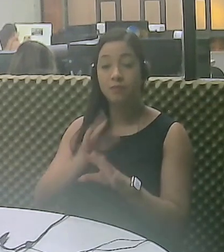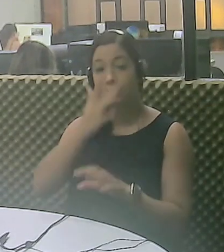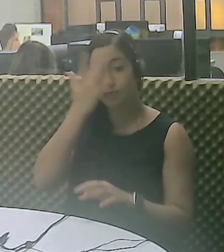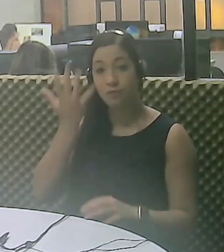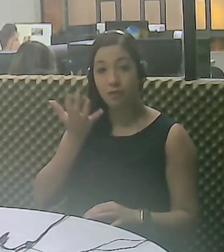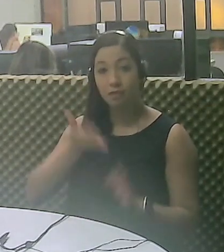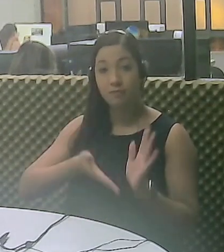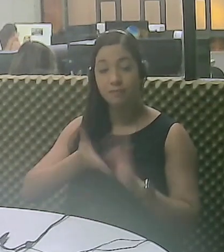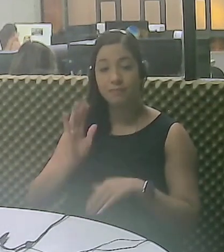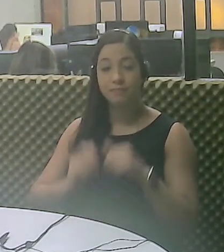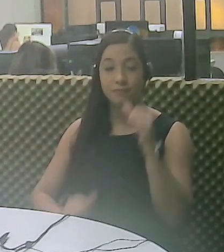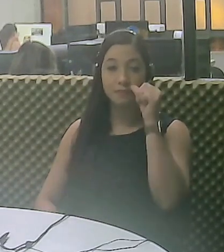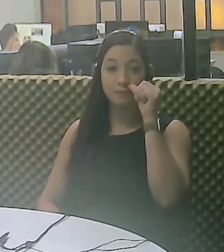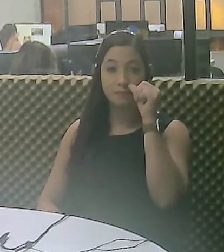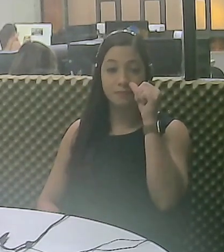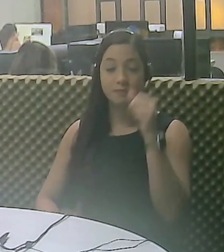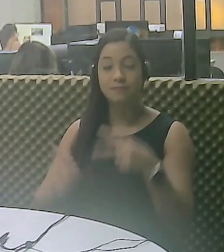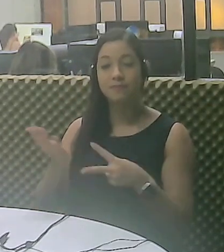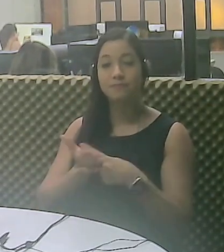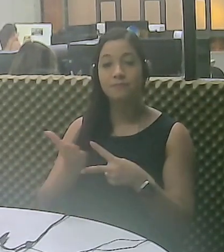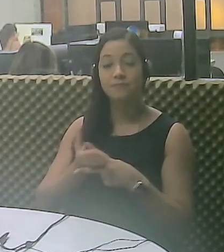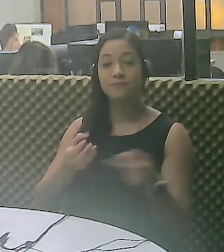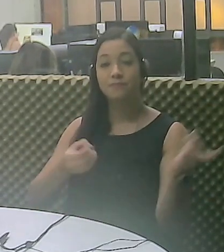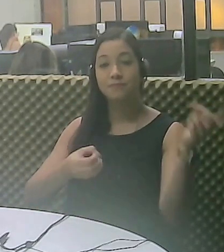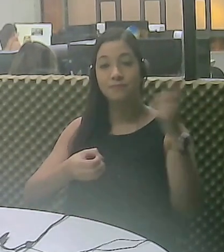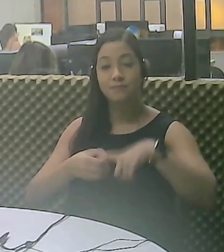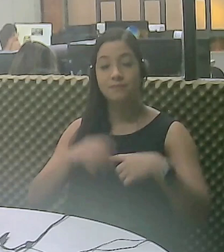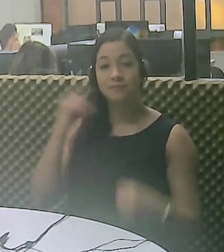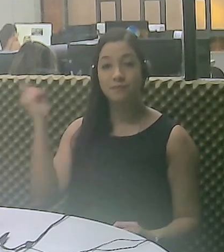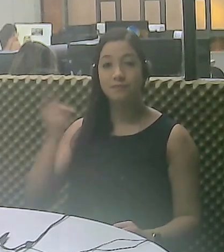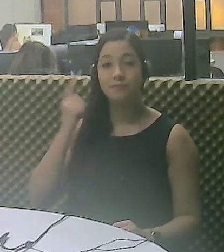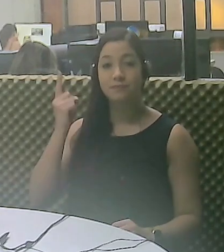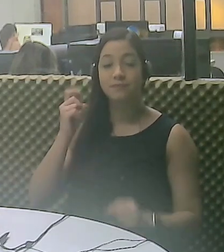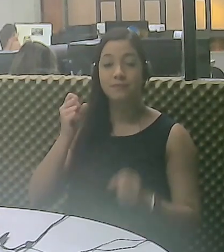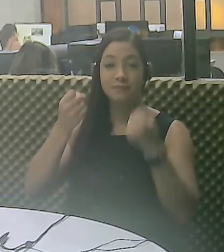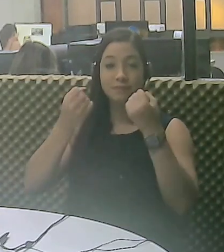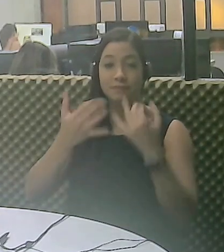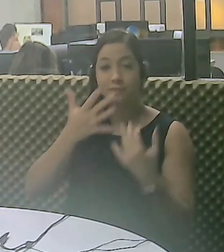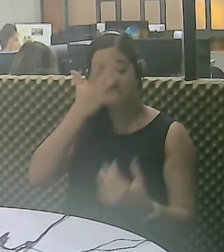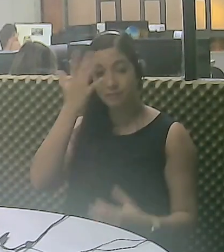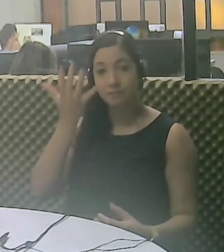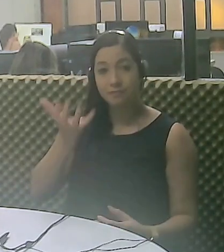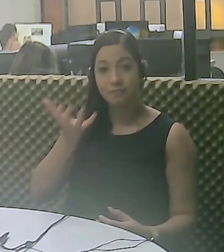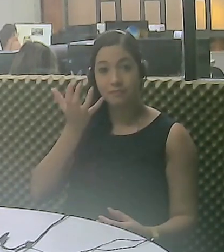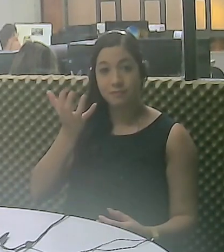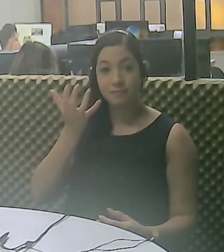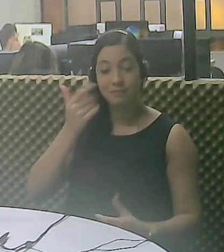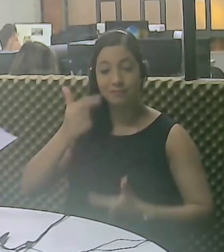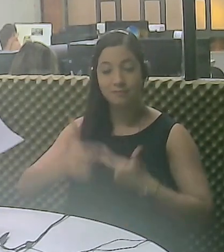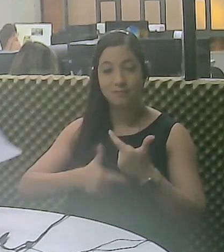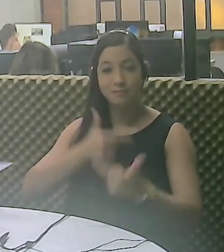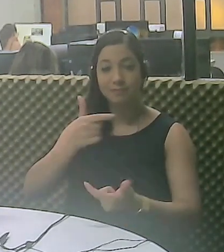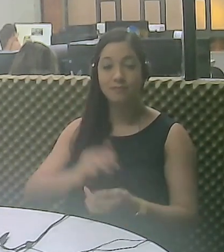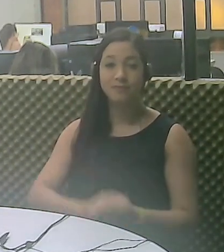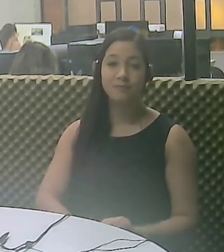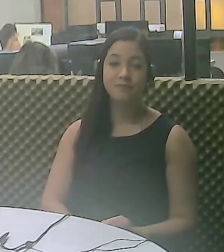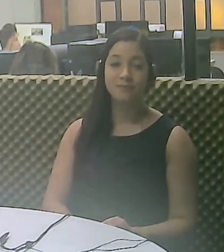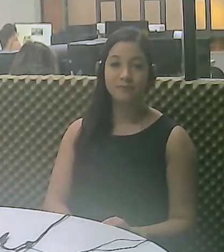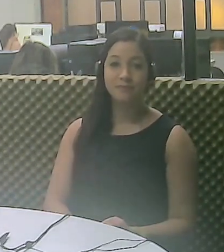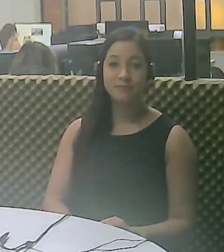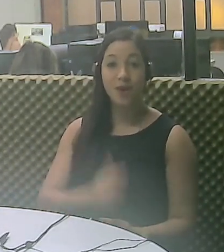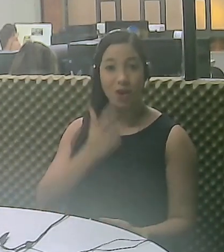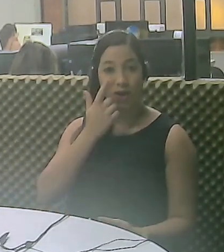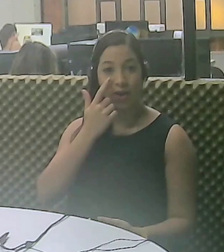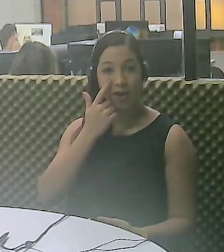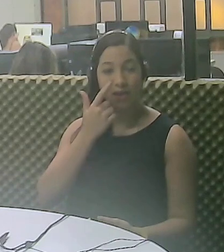esportes. E vamos para um breve intervalo com dica para quem busca espaço no mercado de trabalho.